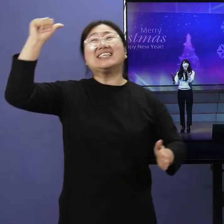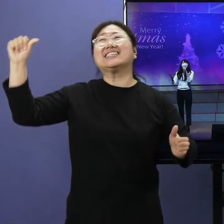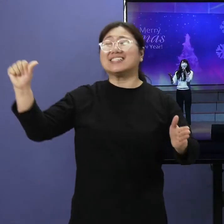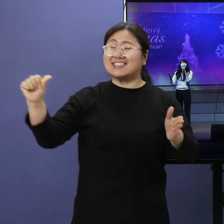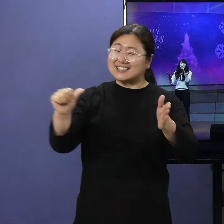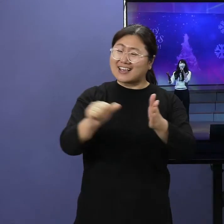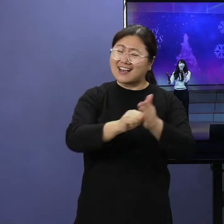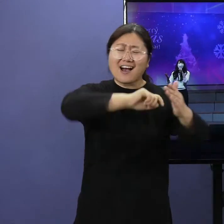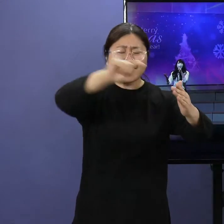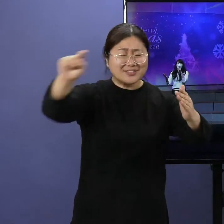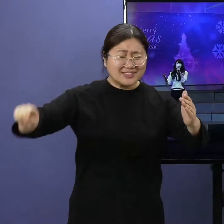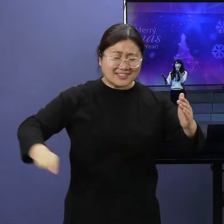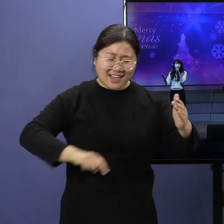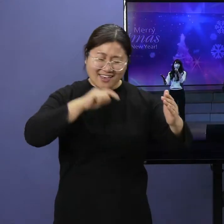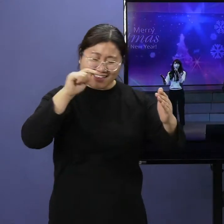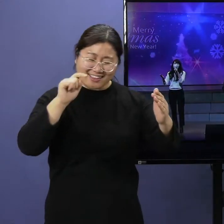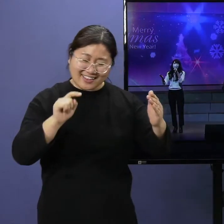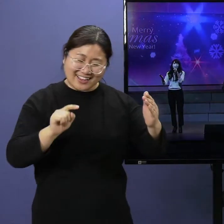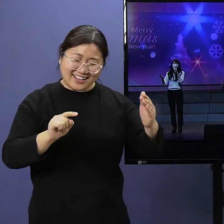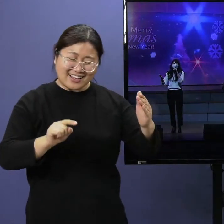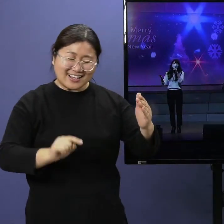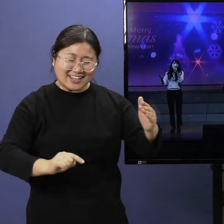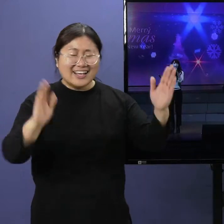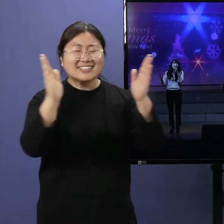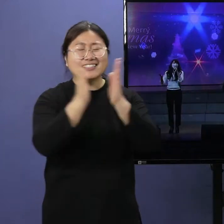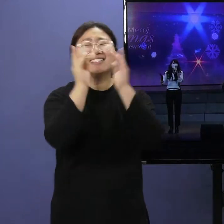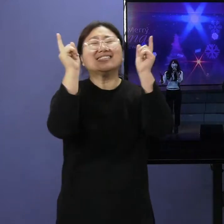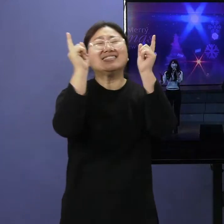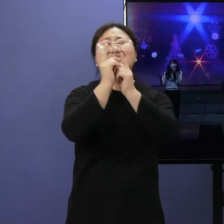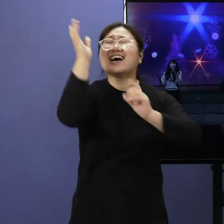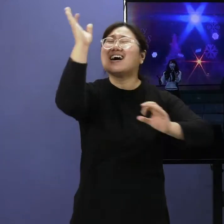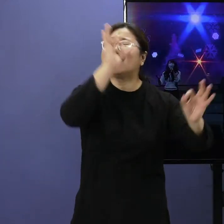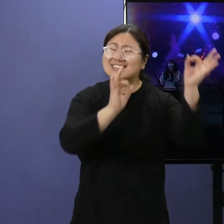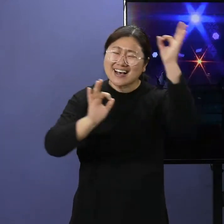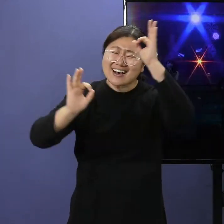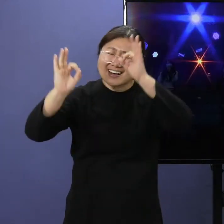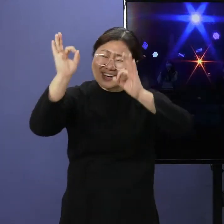우리 인생 가운데 주인이